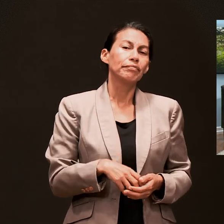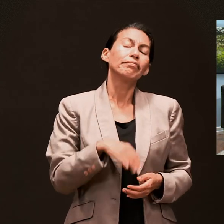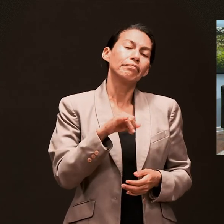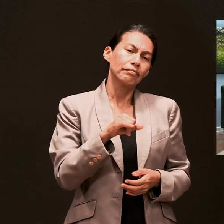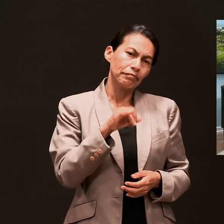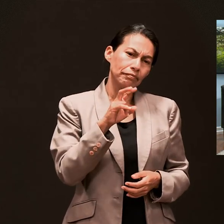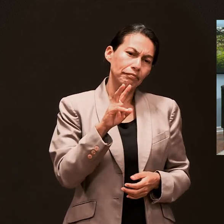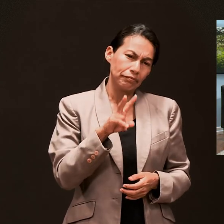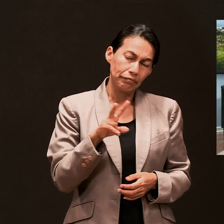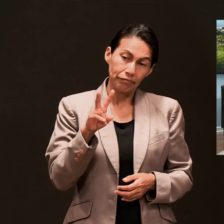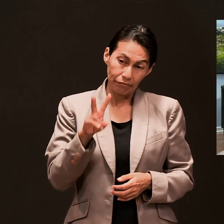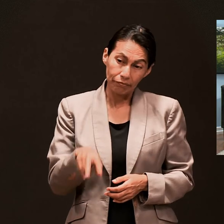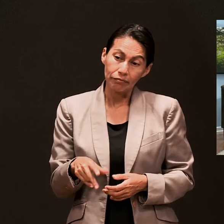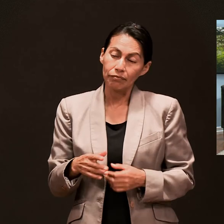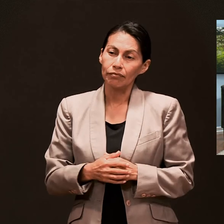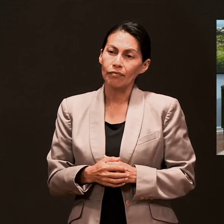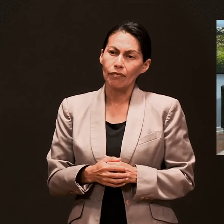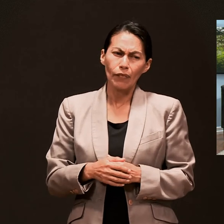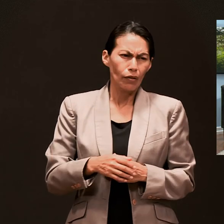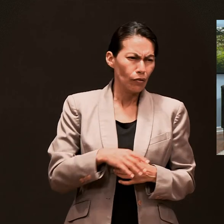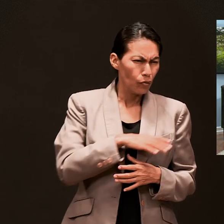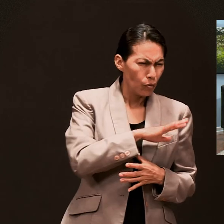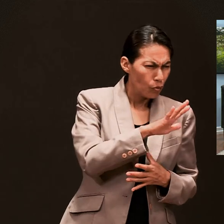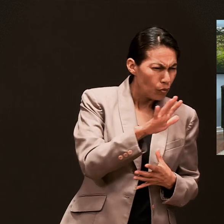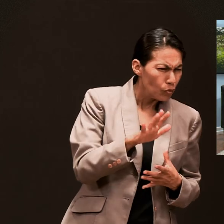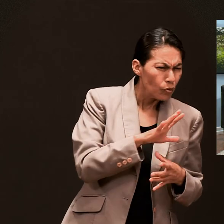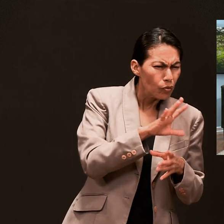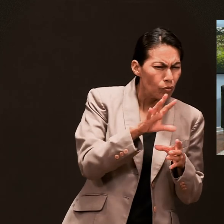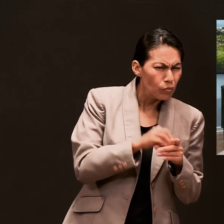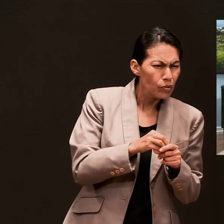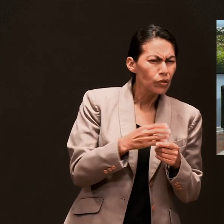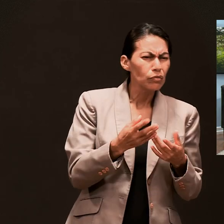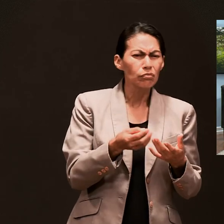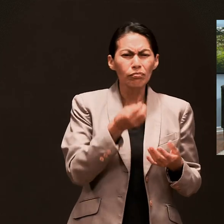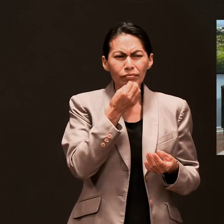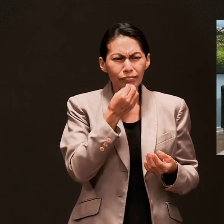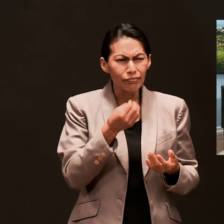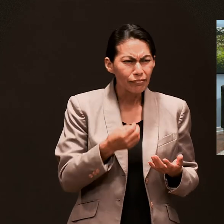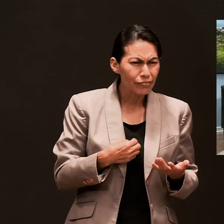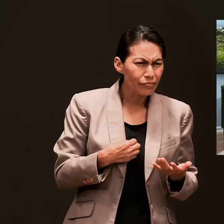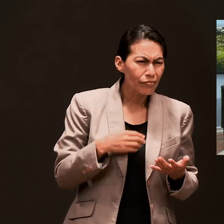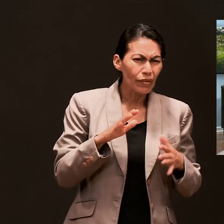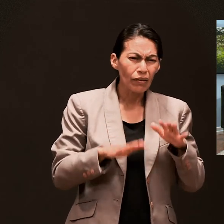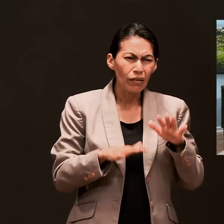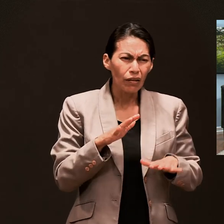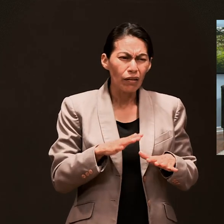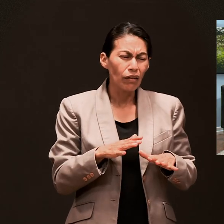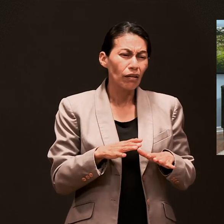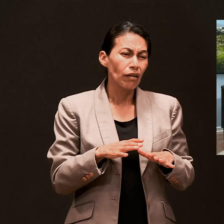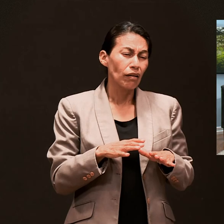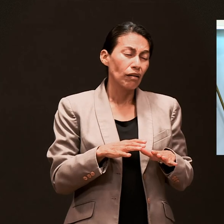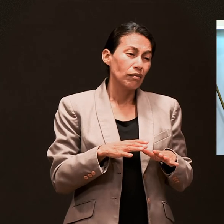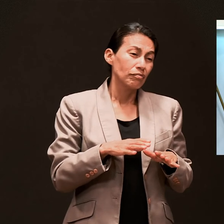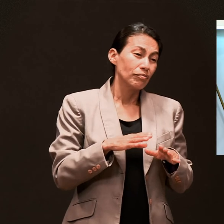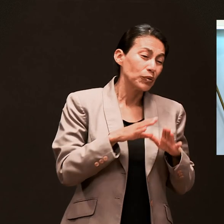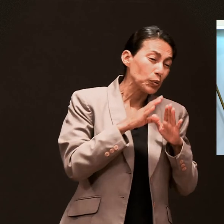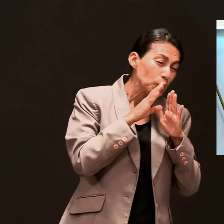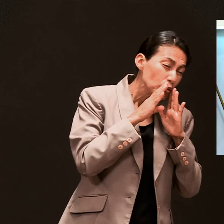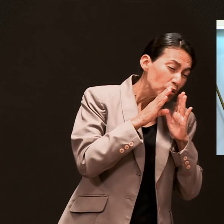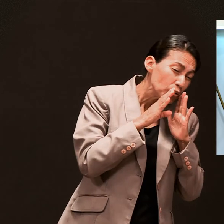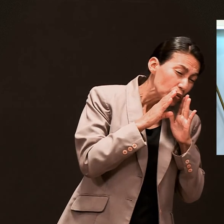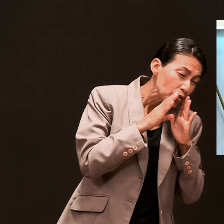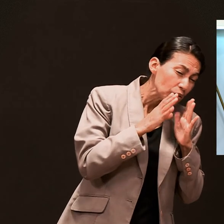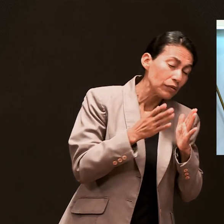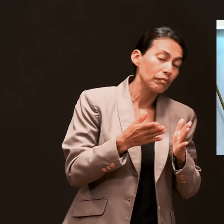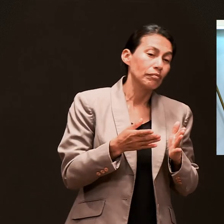sí Se le quiere valor y fuerza aún en contra Pues de